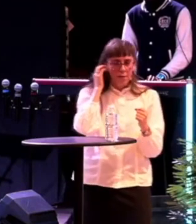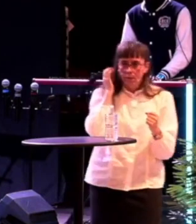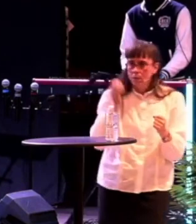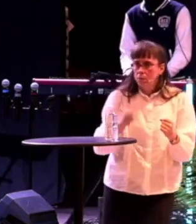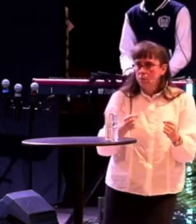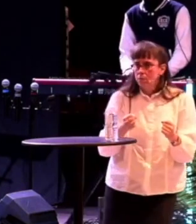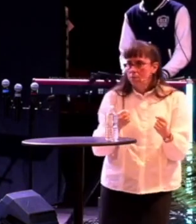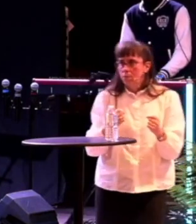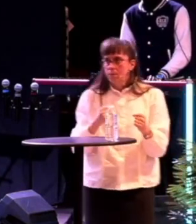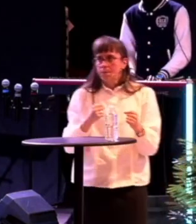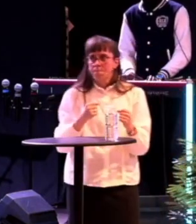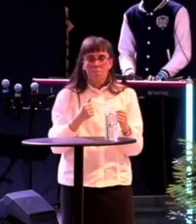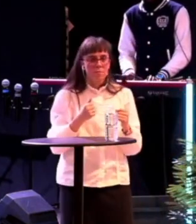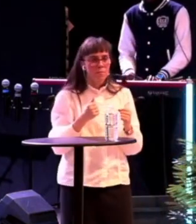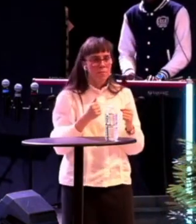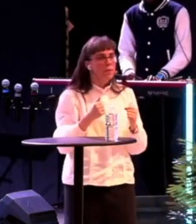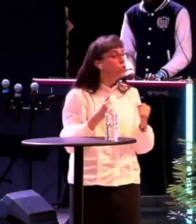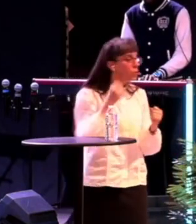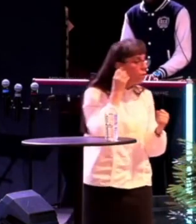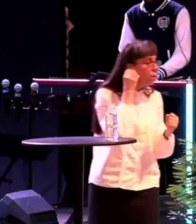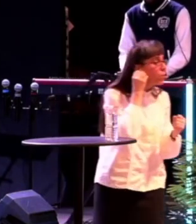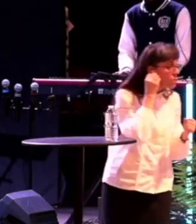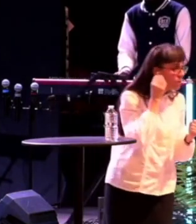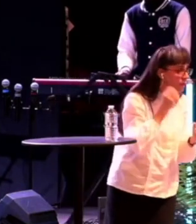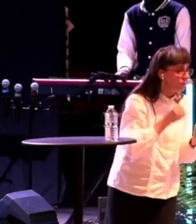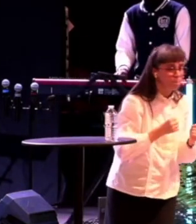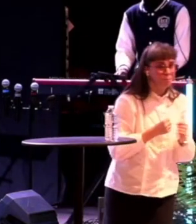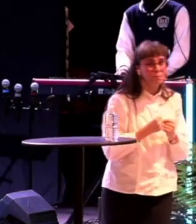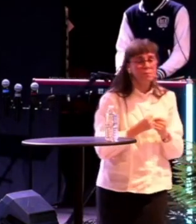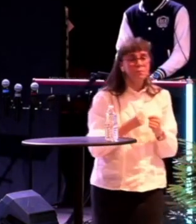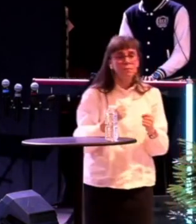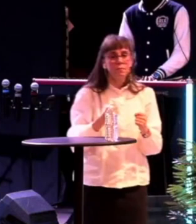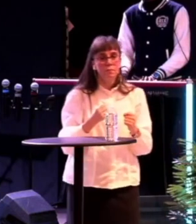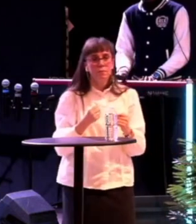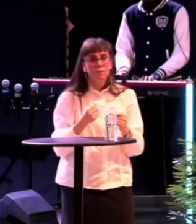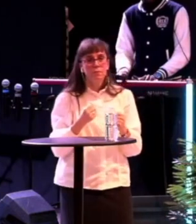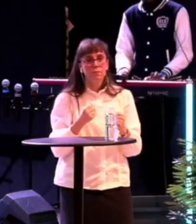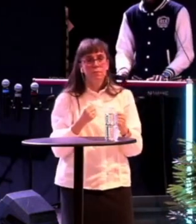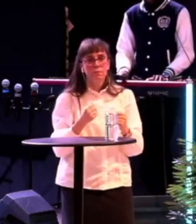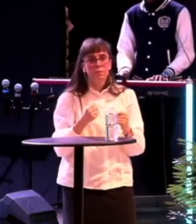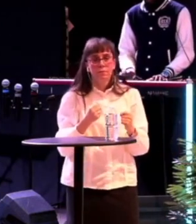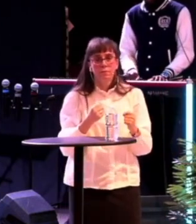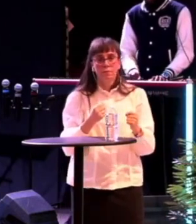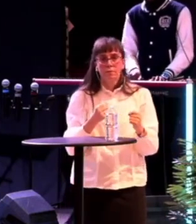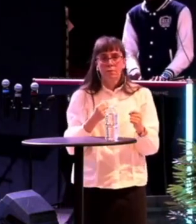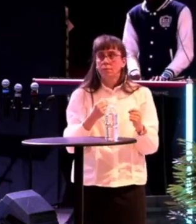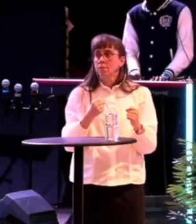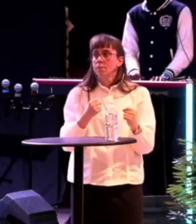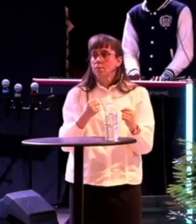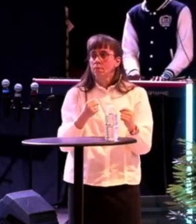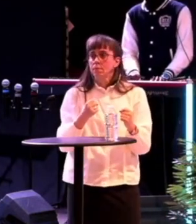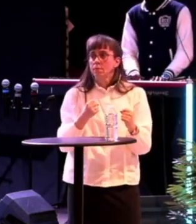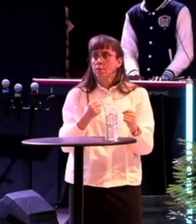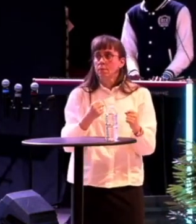exiled. Jean l'apôtre. John the apostle, yeah. En fait, il était banni. Il était à